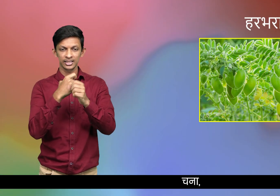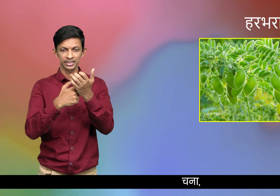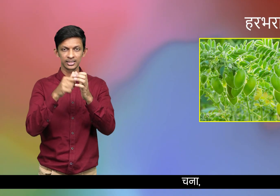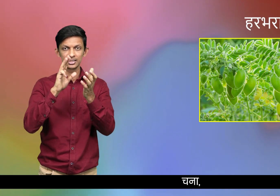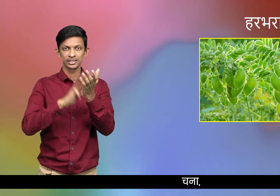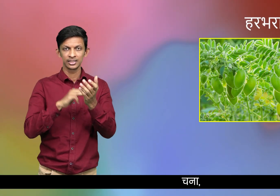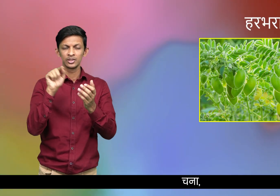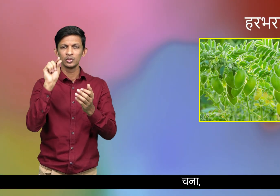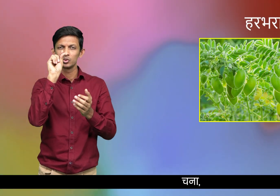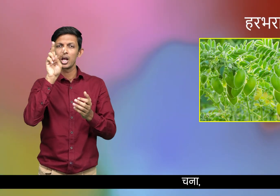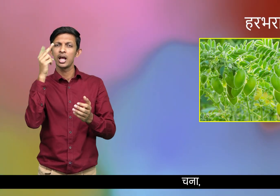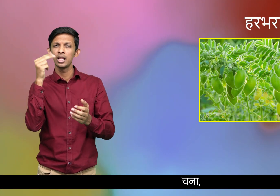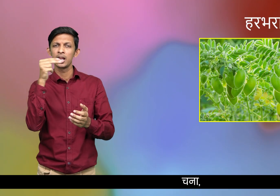चना